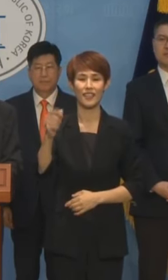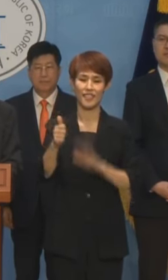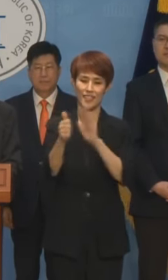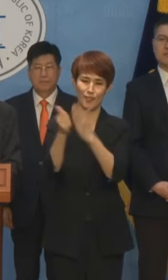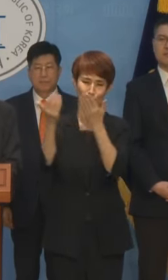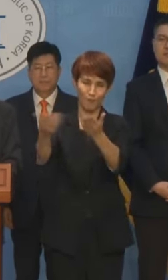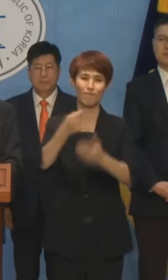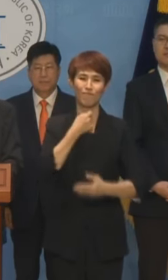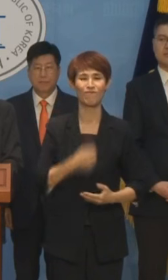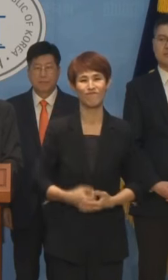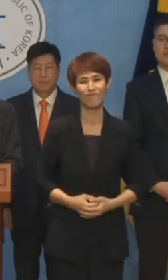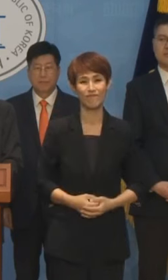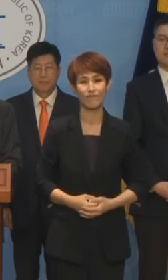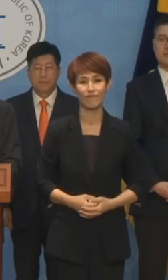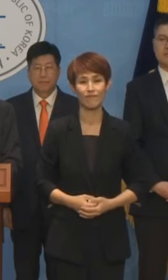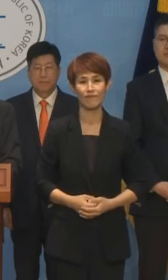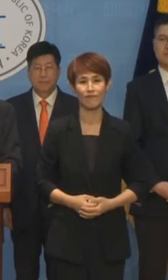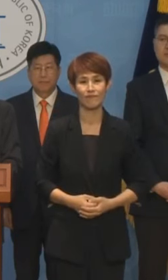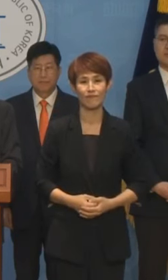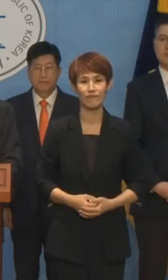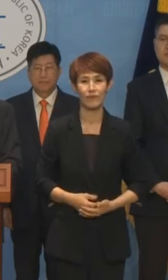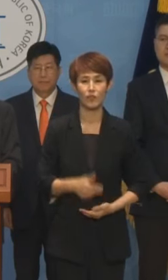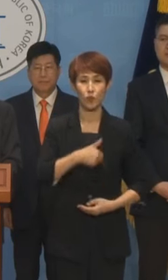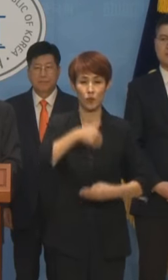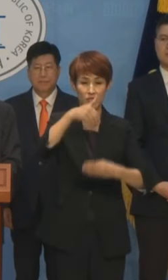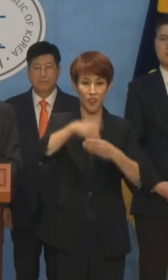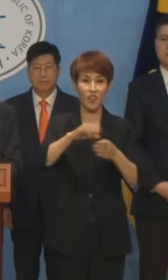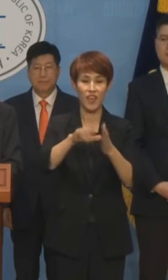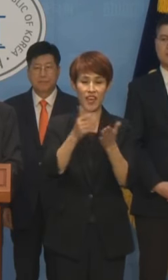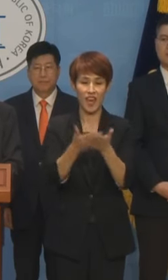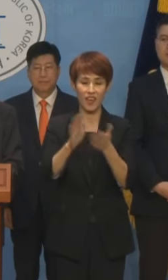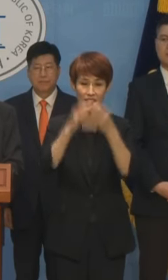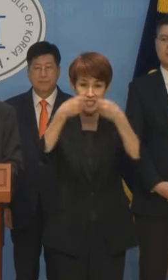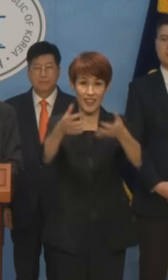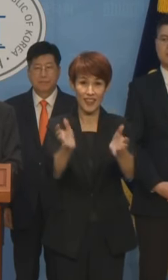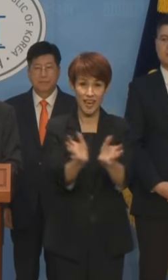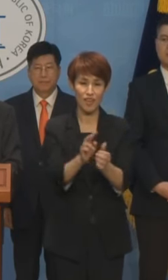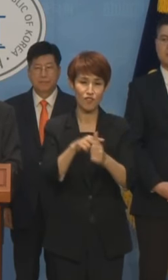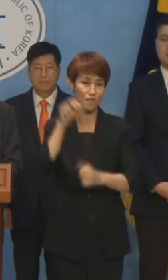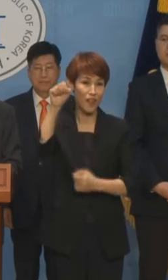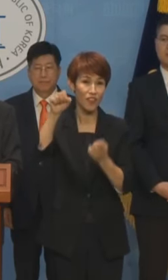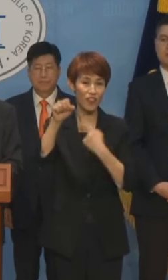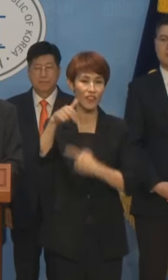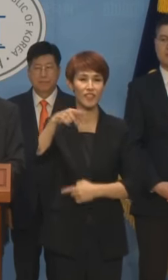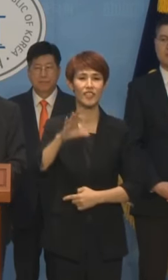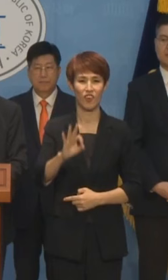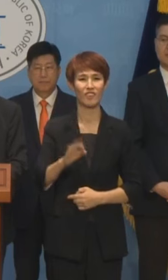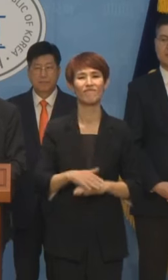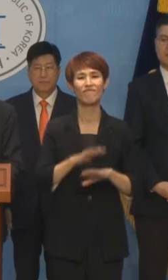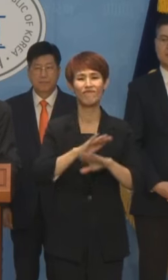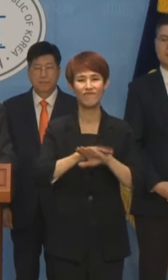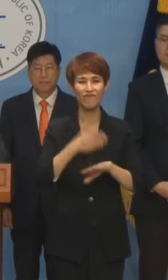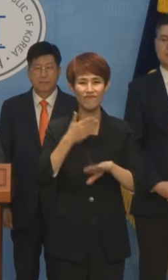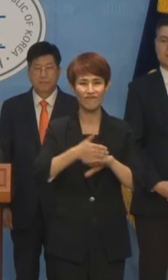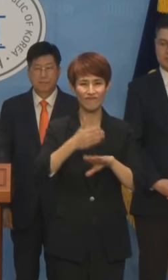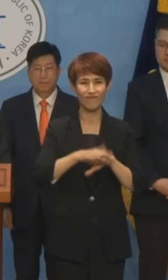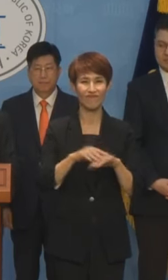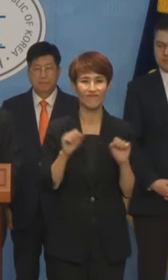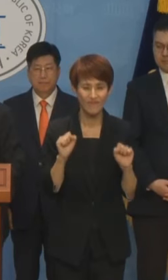지지합니다. 22대 총선 개혁신당 강동을 출마자 정승우입니다. 감사합니다.